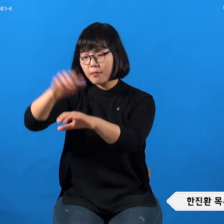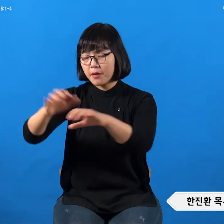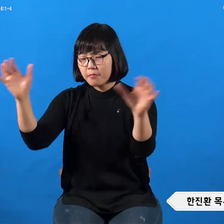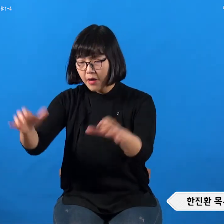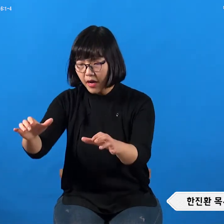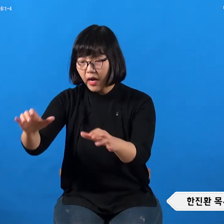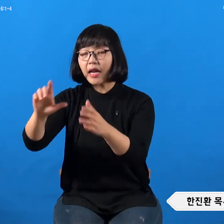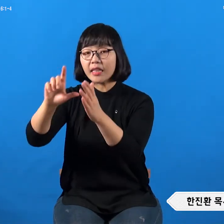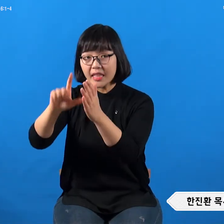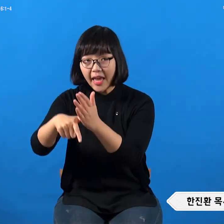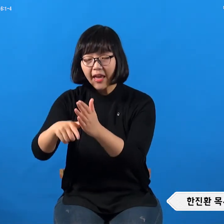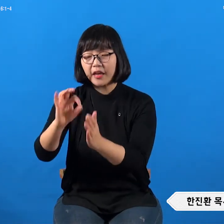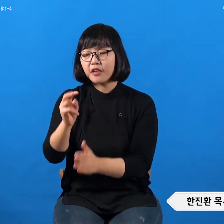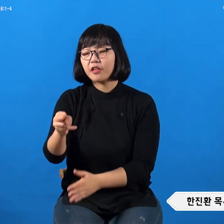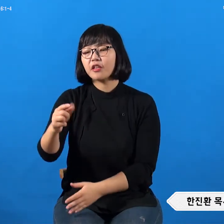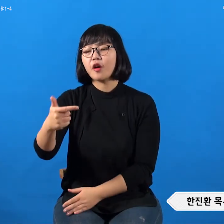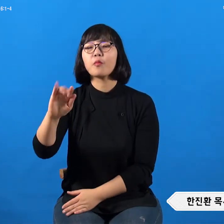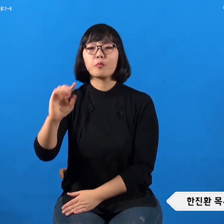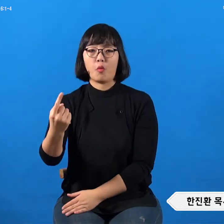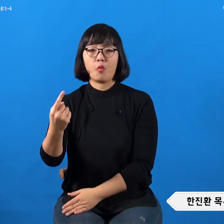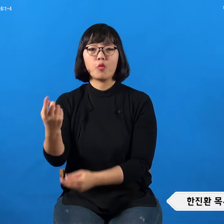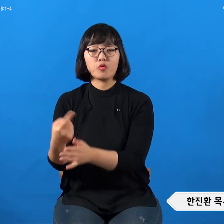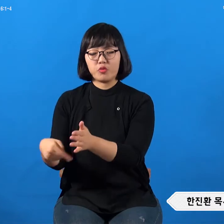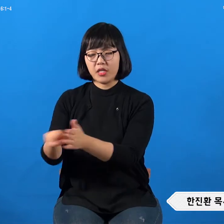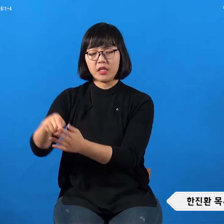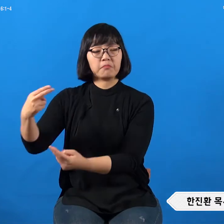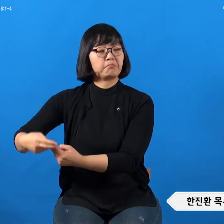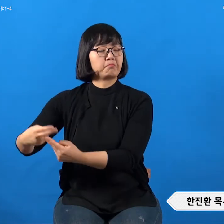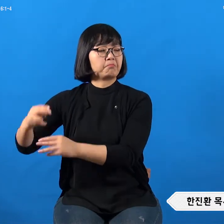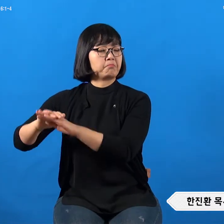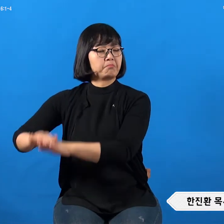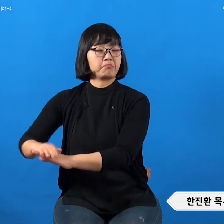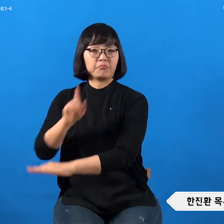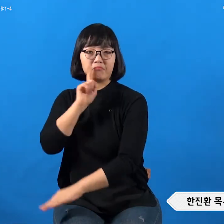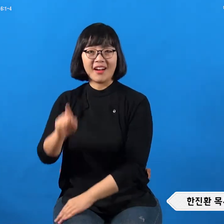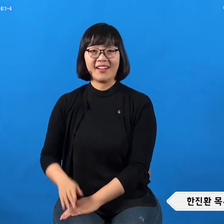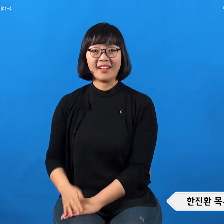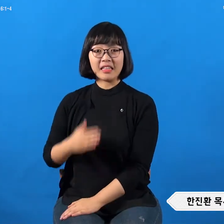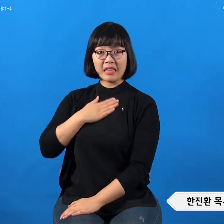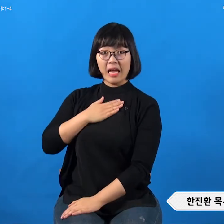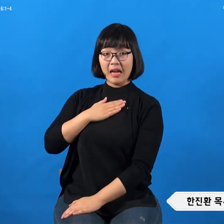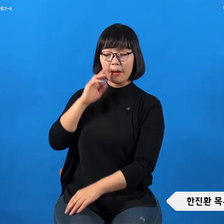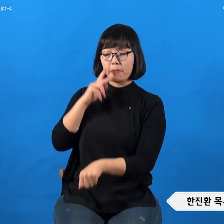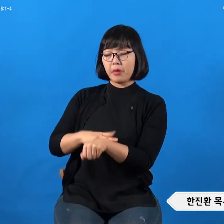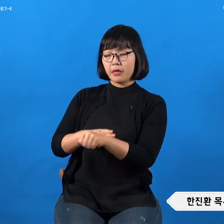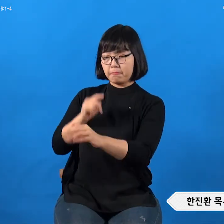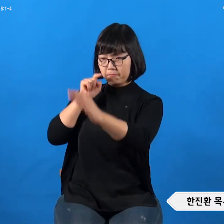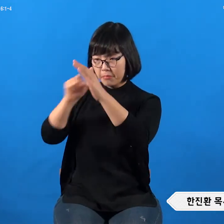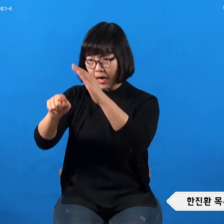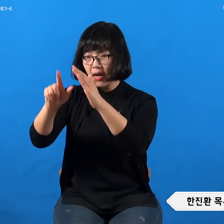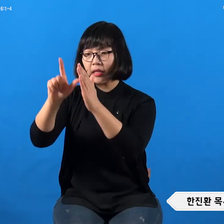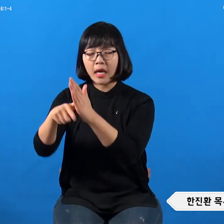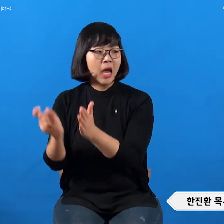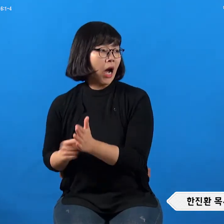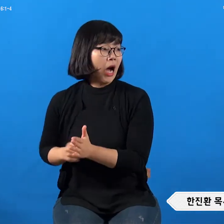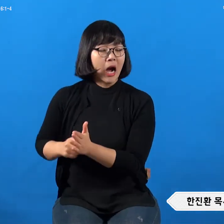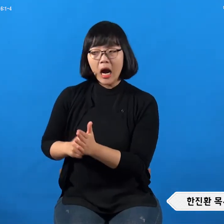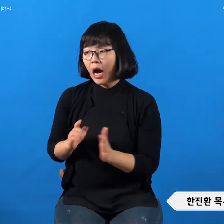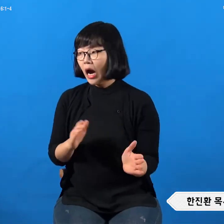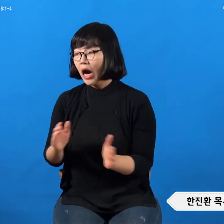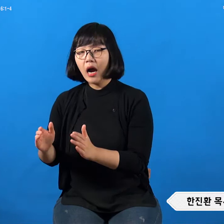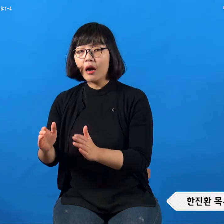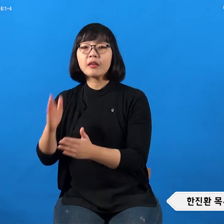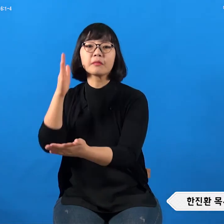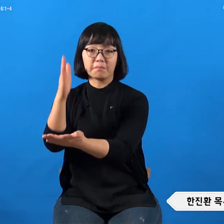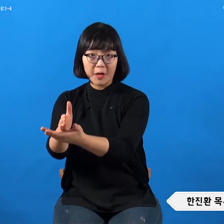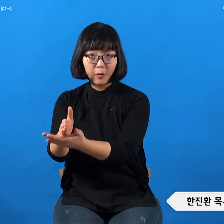것입니다. 내가 갈 때에 급하게 하지 말고 무슨 이벤트식으로 그렇게 하지 말고